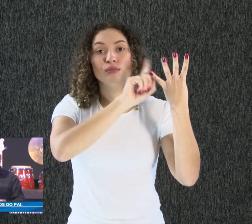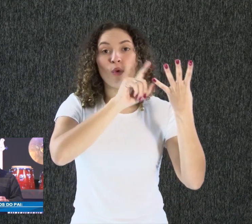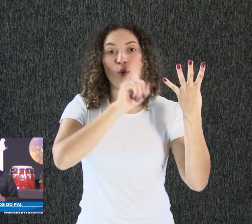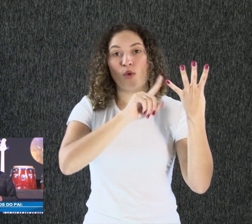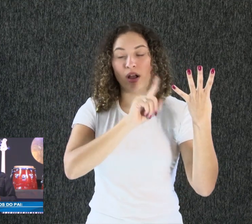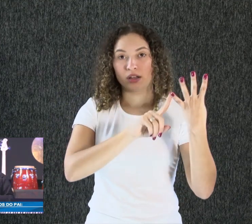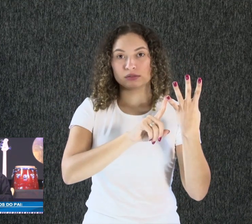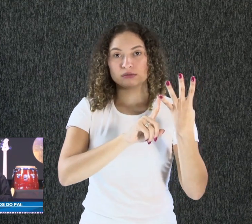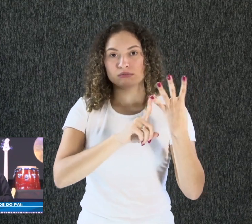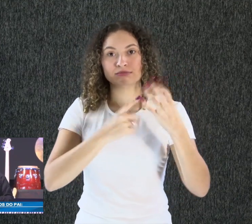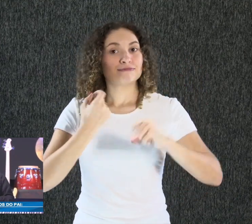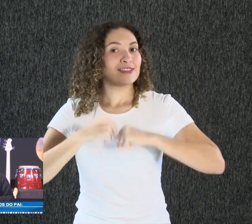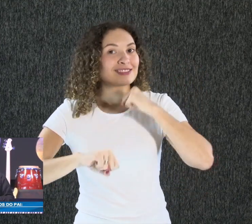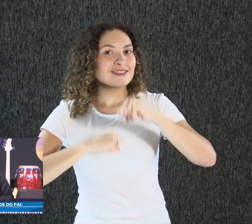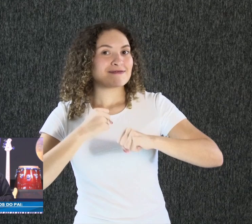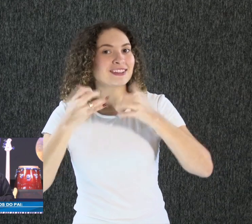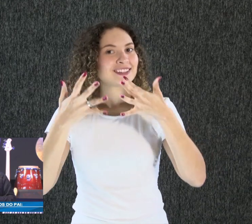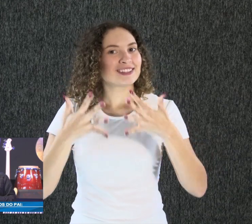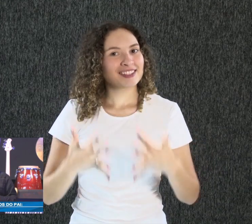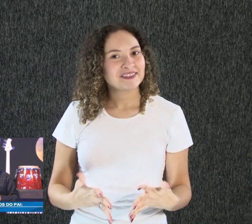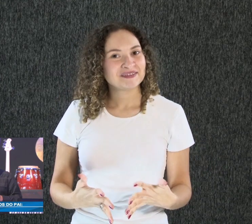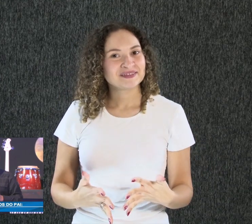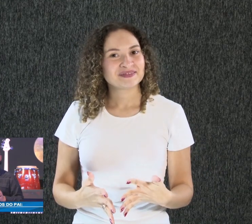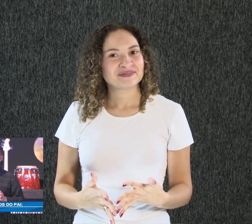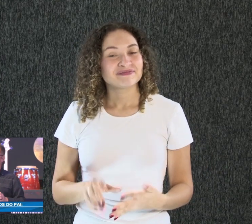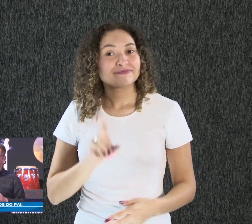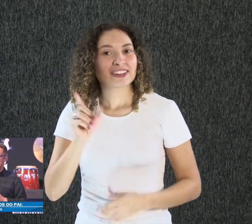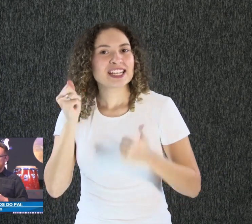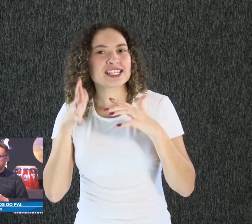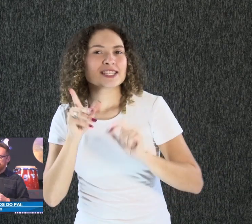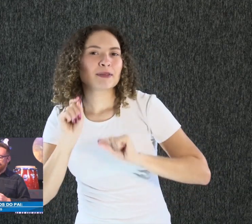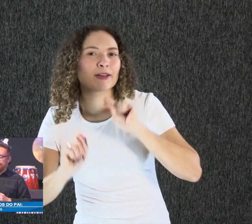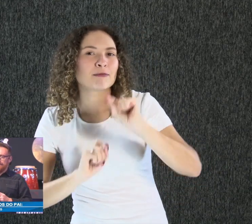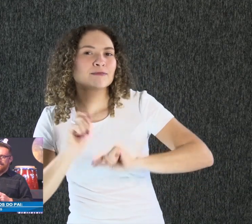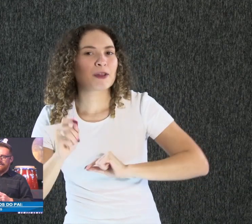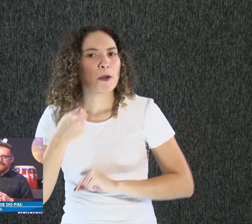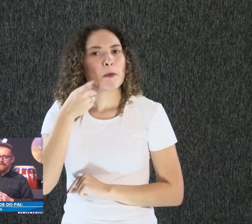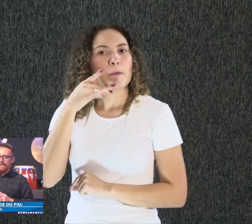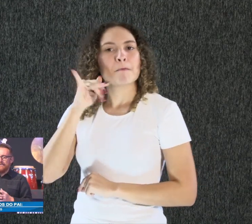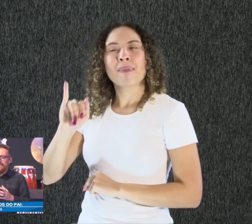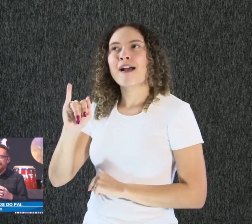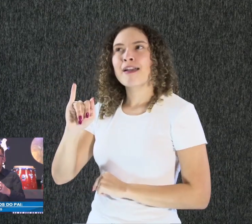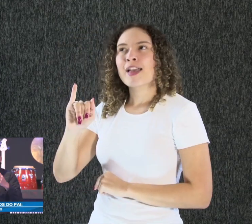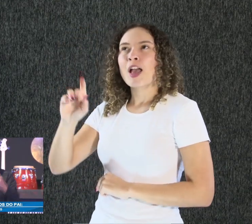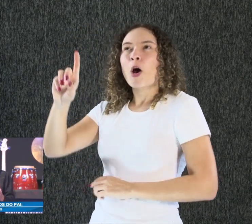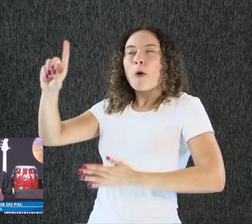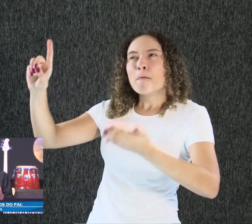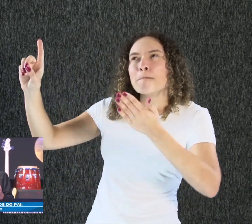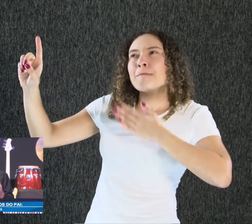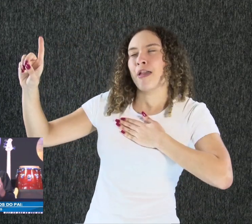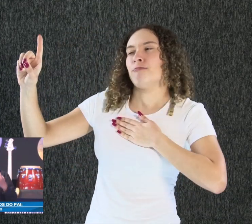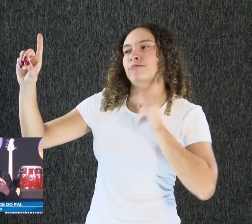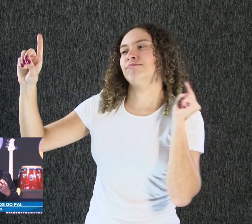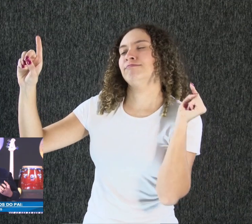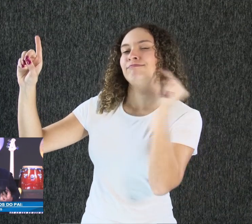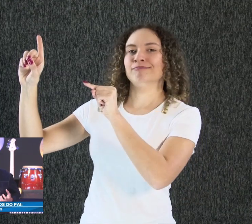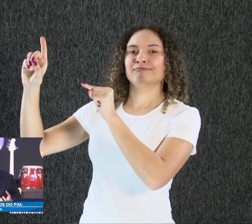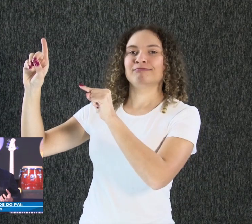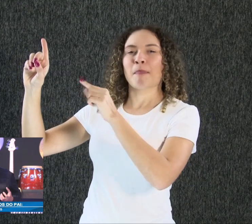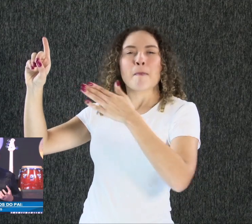E ainda há um quarto atributo que o salmista destaca aqui. Ele diz que este Pai é o